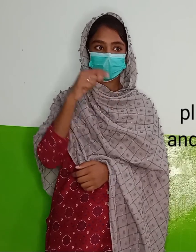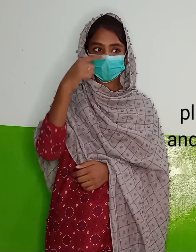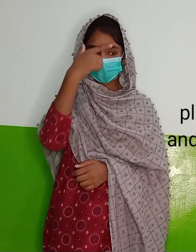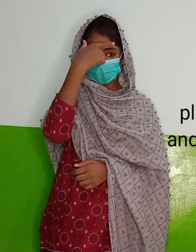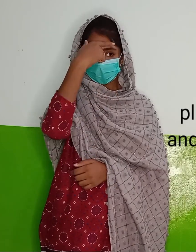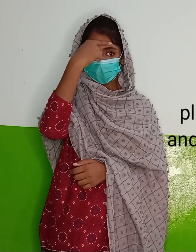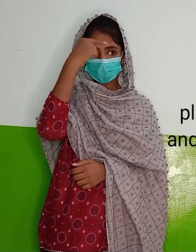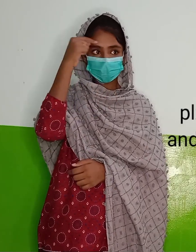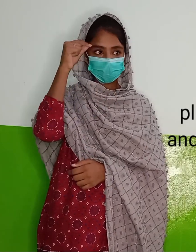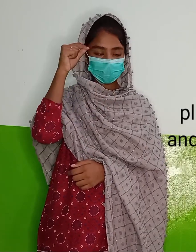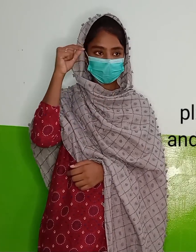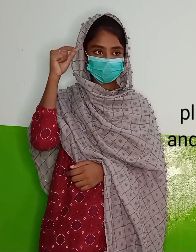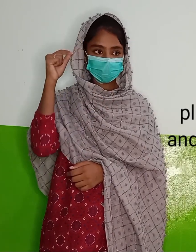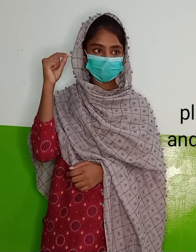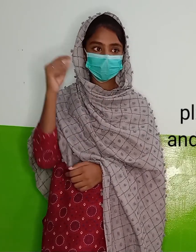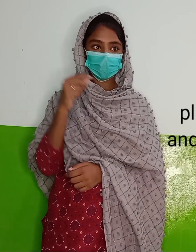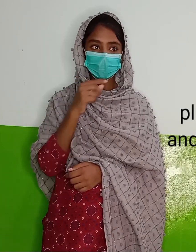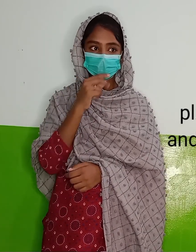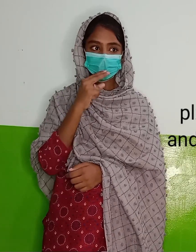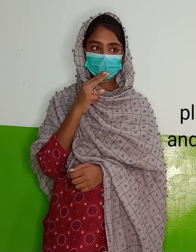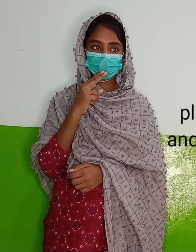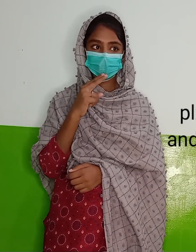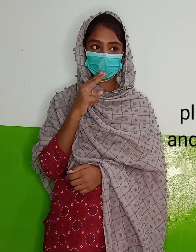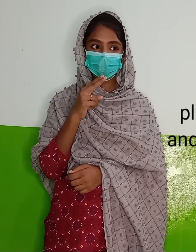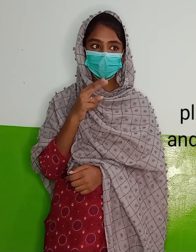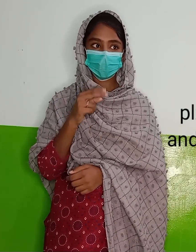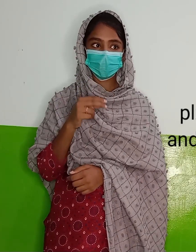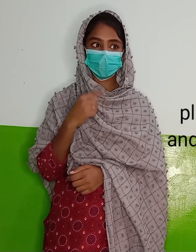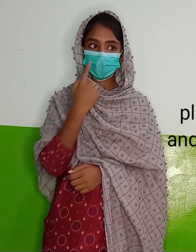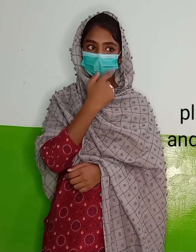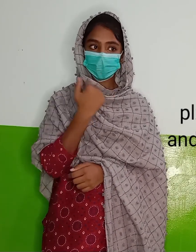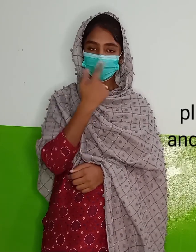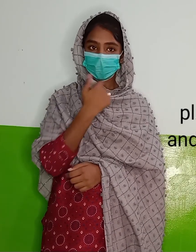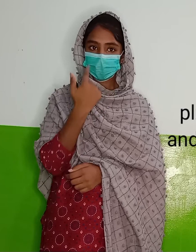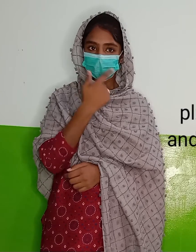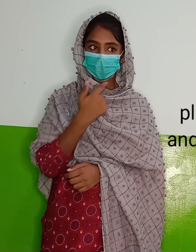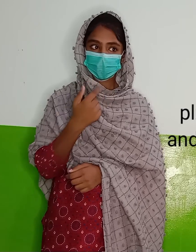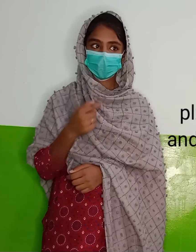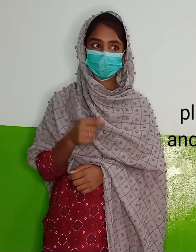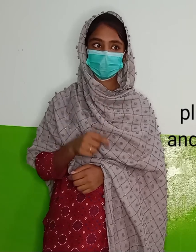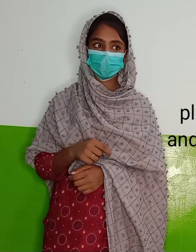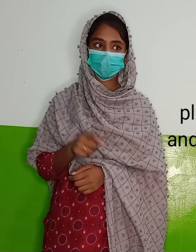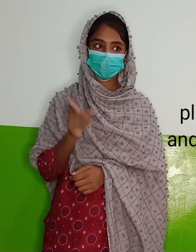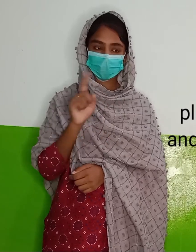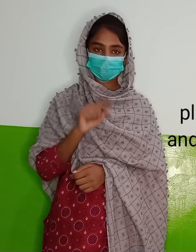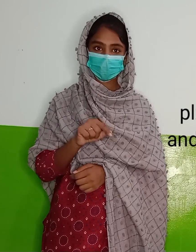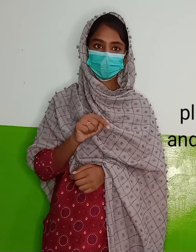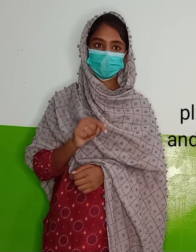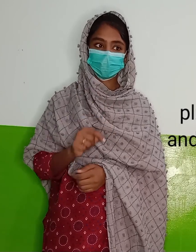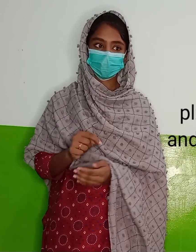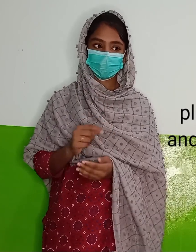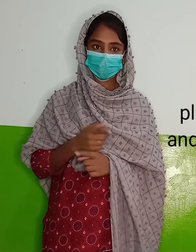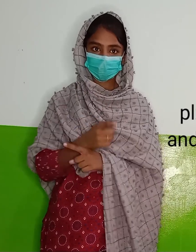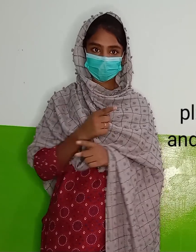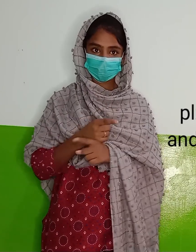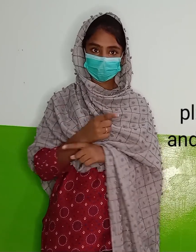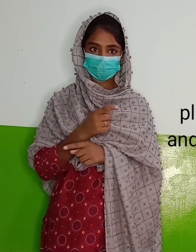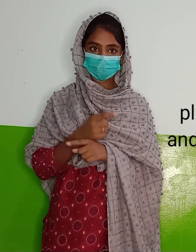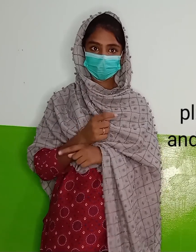یہ عربی زبان میں بھی اور اردو میں بھی آپ کو بعد میں بتائیں گے. آپ